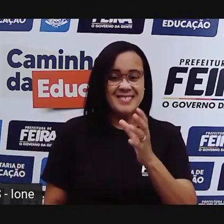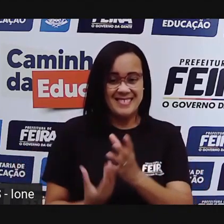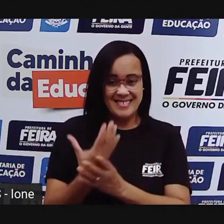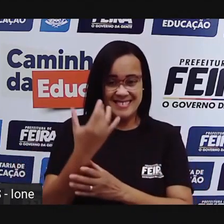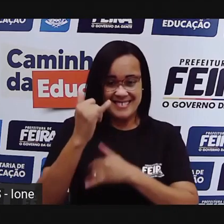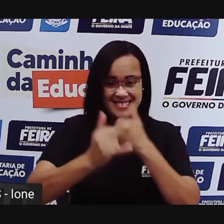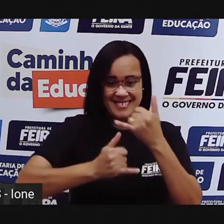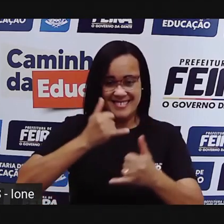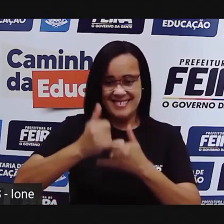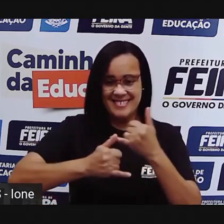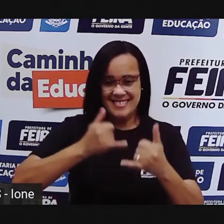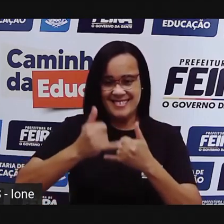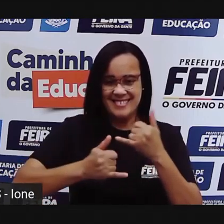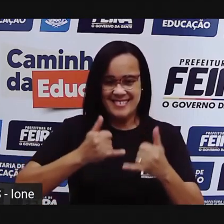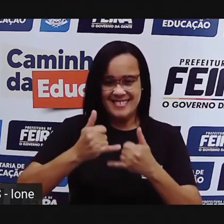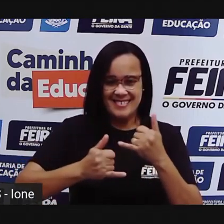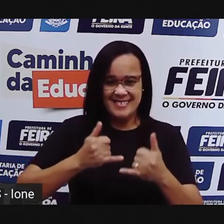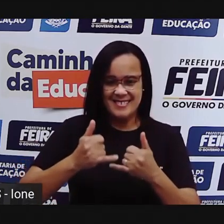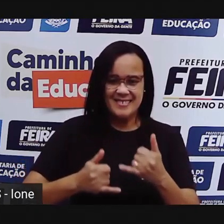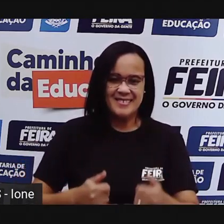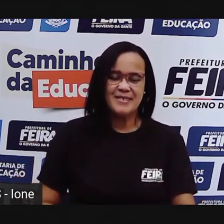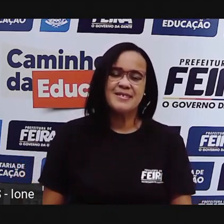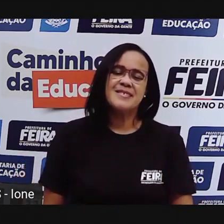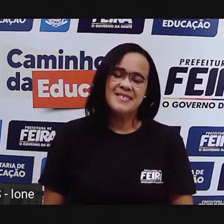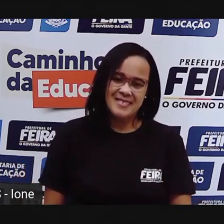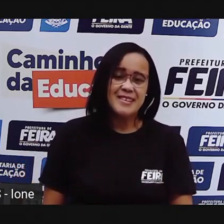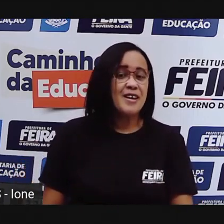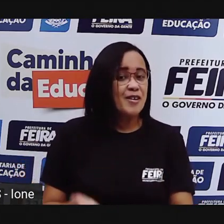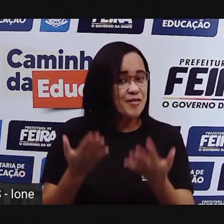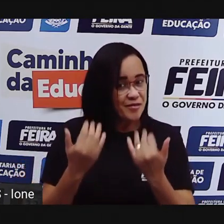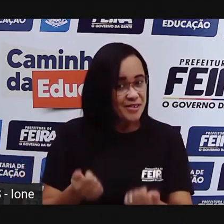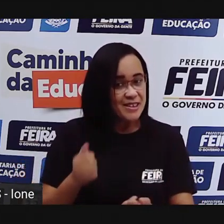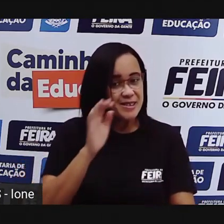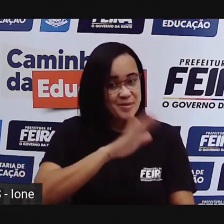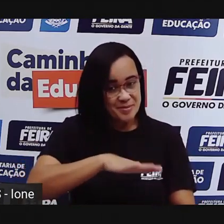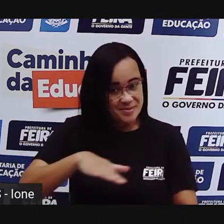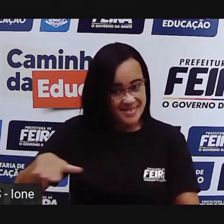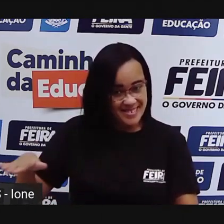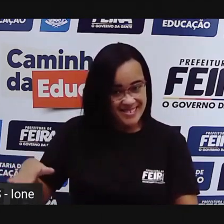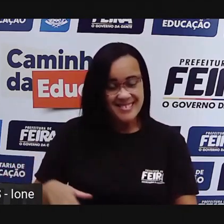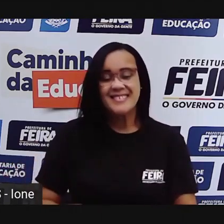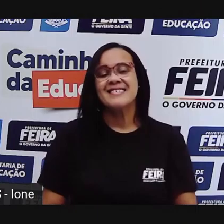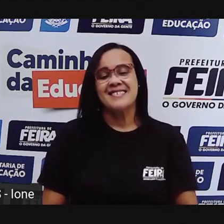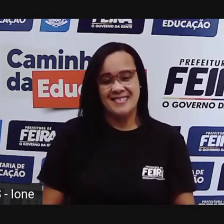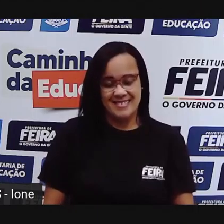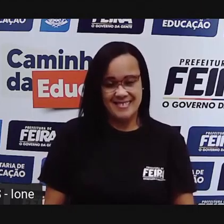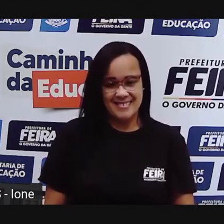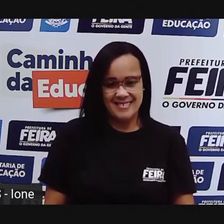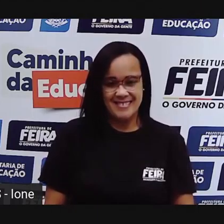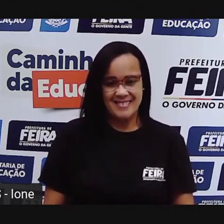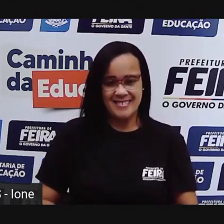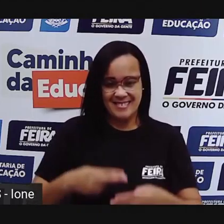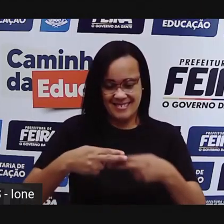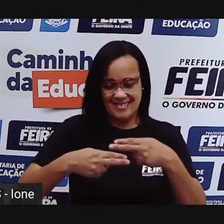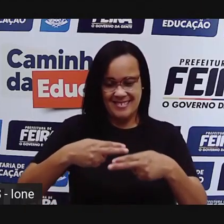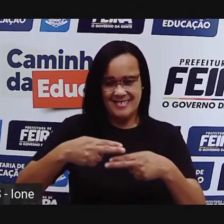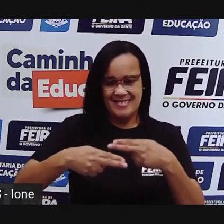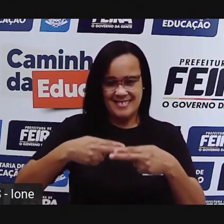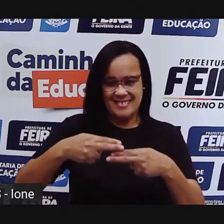formar. Vamos enrolando, meninada. Eu tô enrolando aqui o meu. Não soltem,